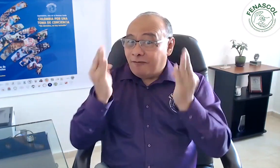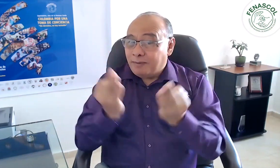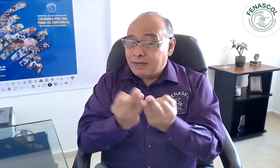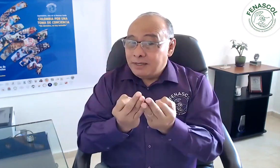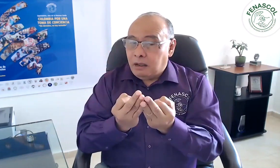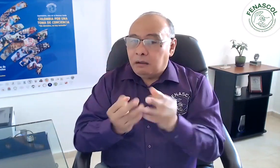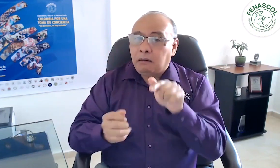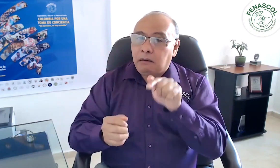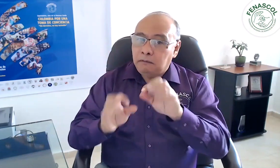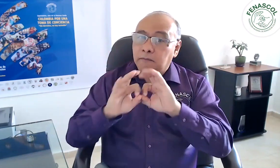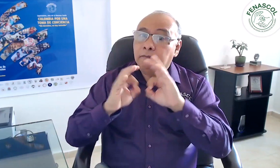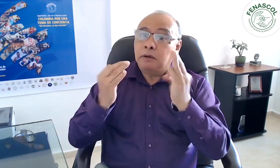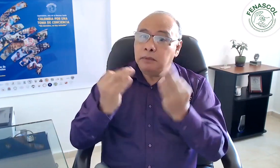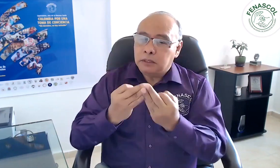la familia.